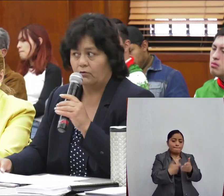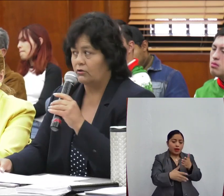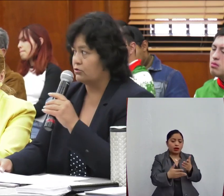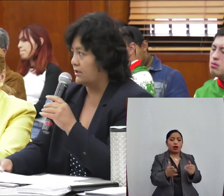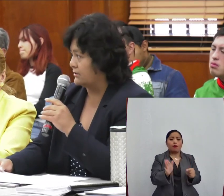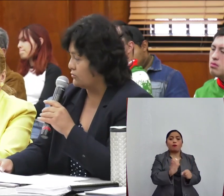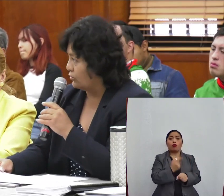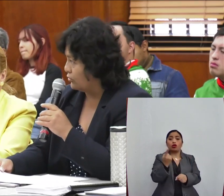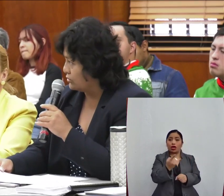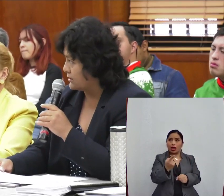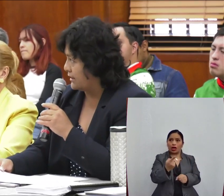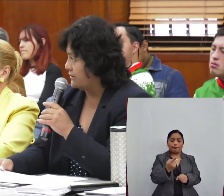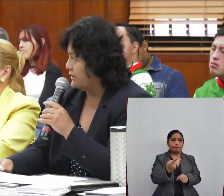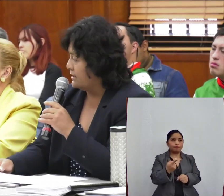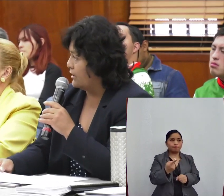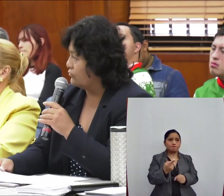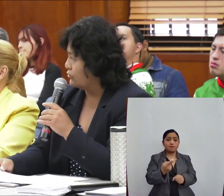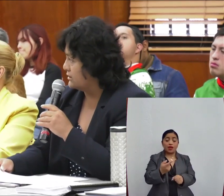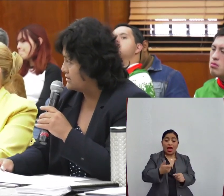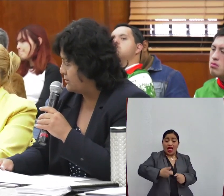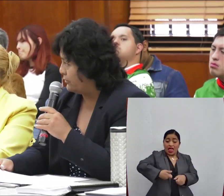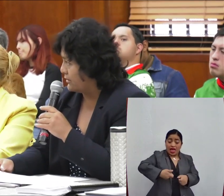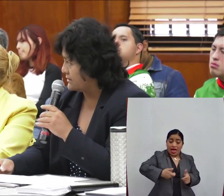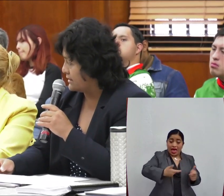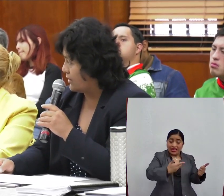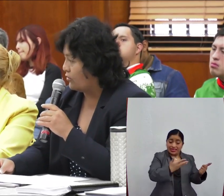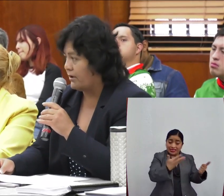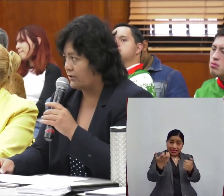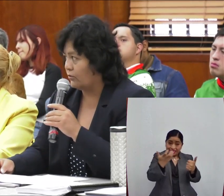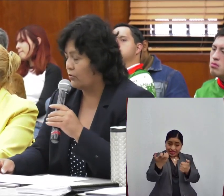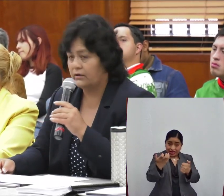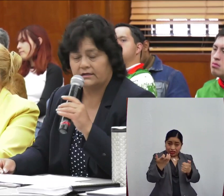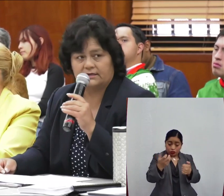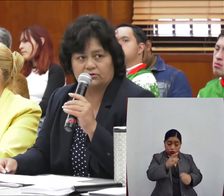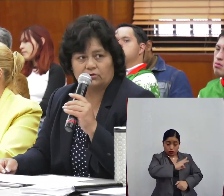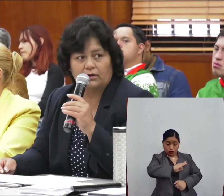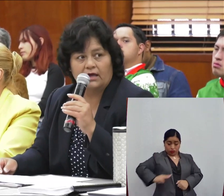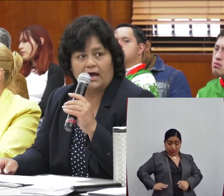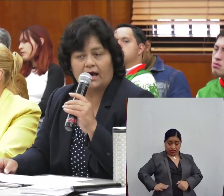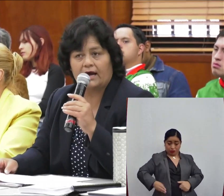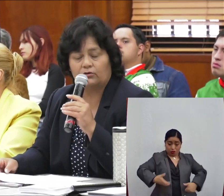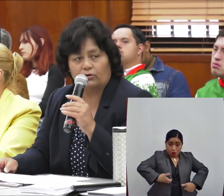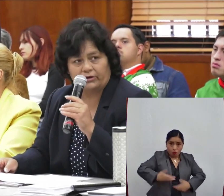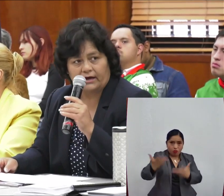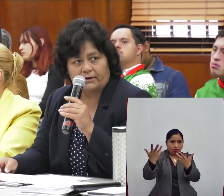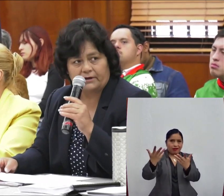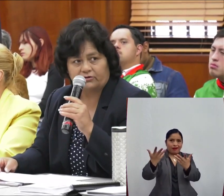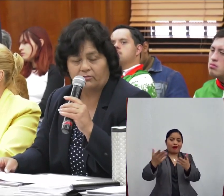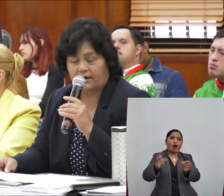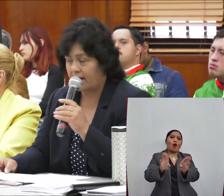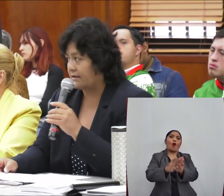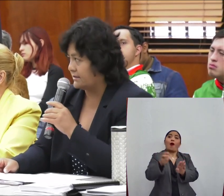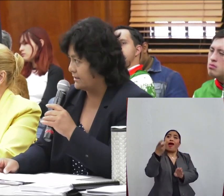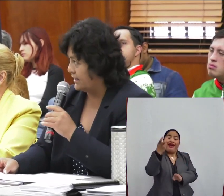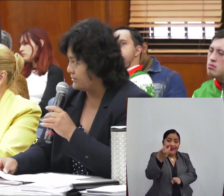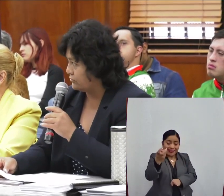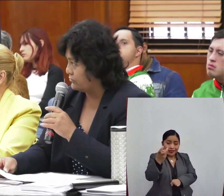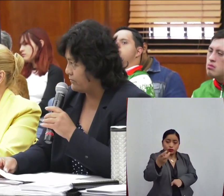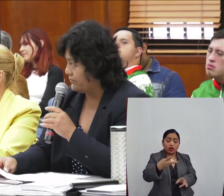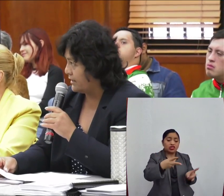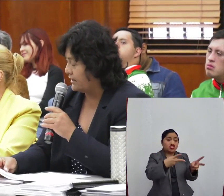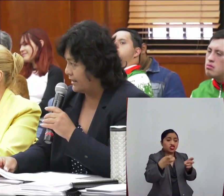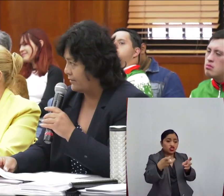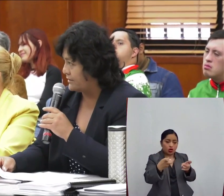Y cuando ustedes conozcan de un municipio que está cobrando con exceso, háganoslo llegar para tomar cartas en el